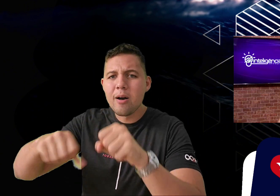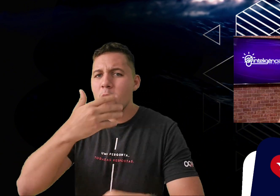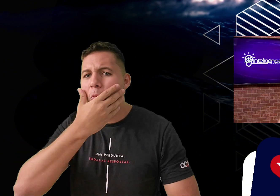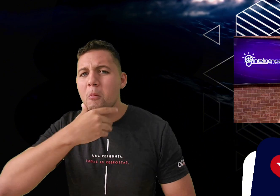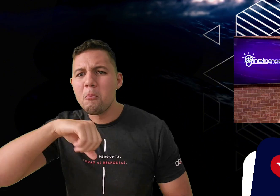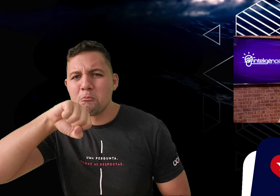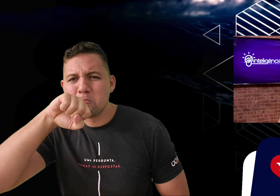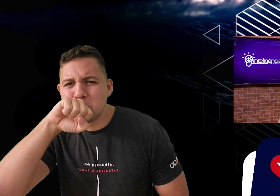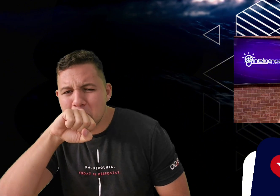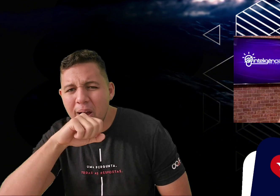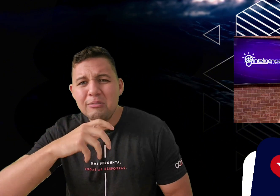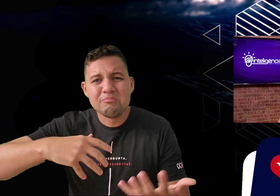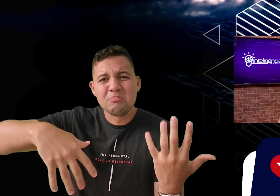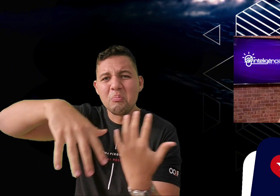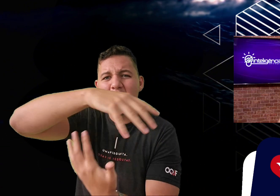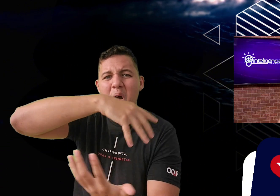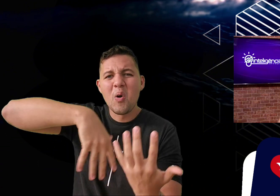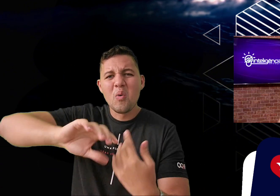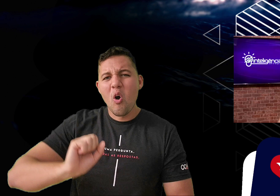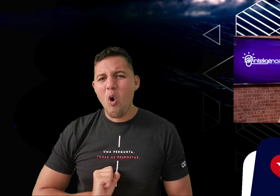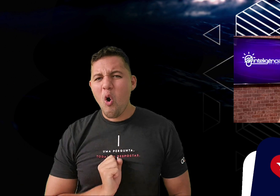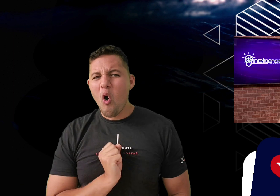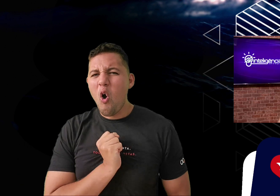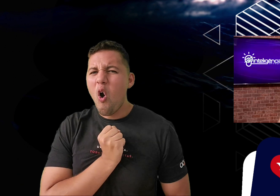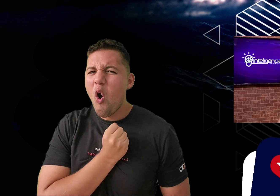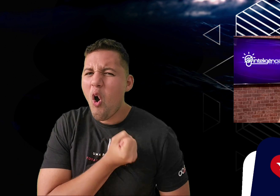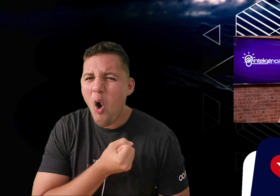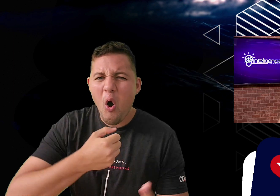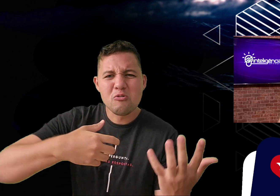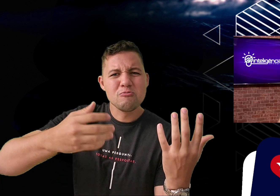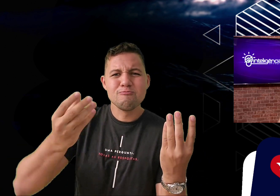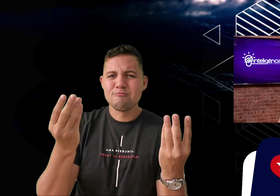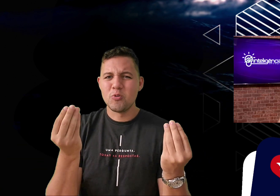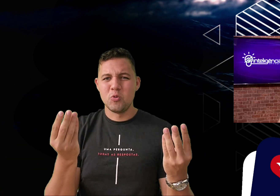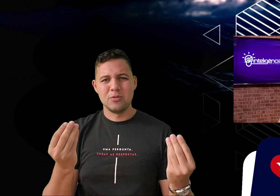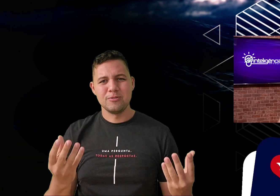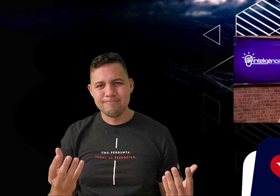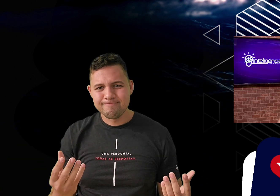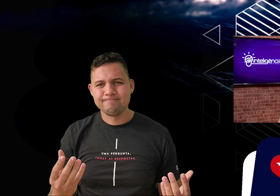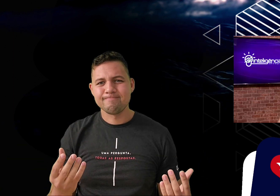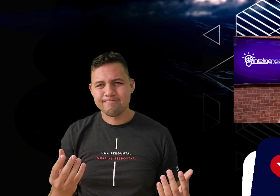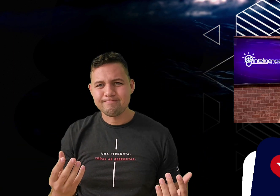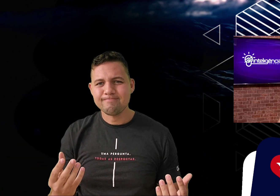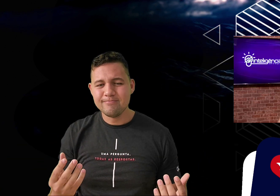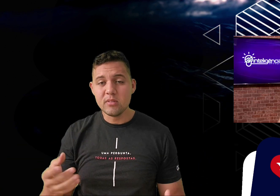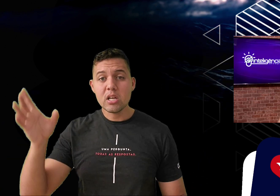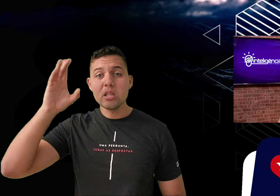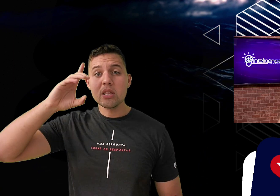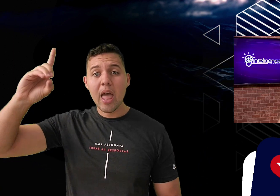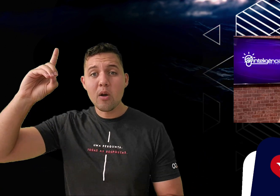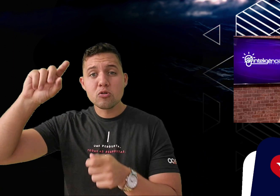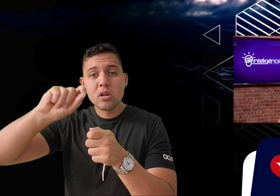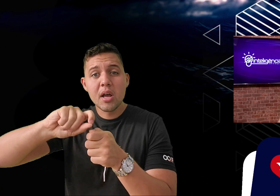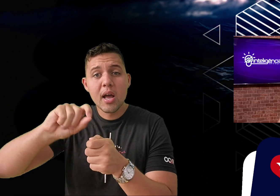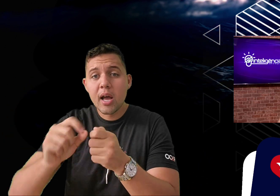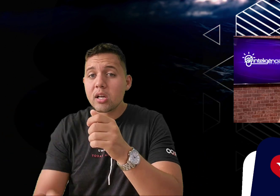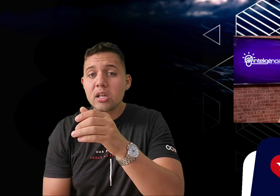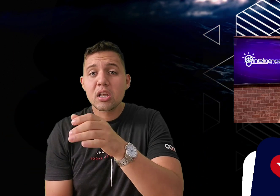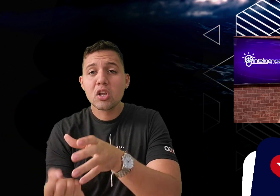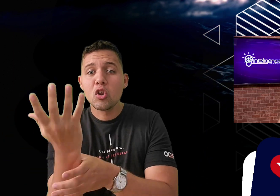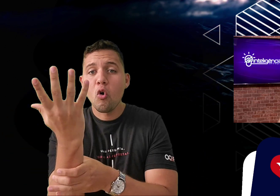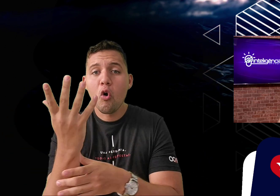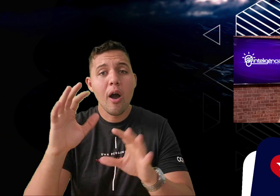lares. E a família que Deus criou sendo substituída por outros tipos